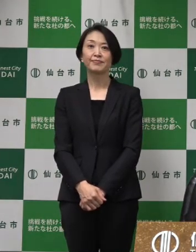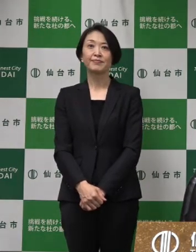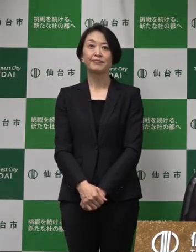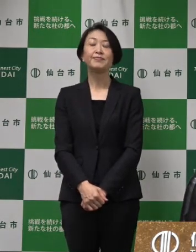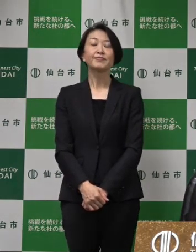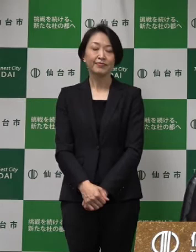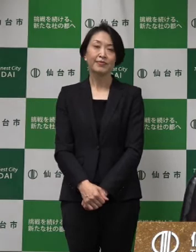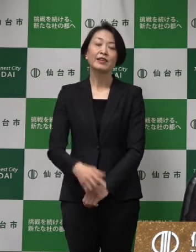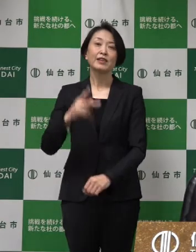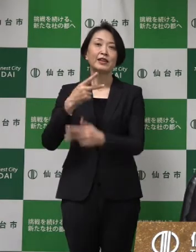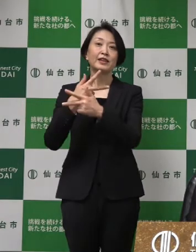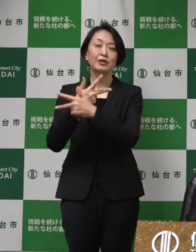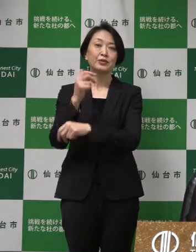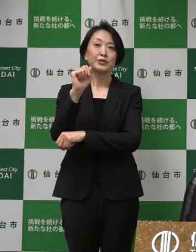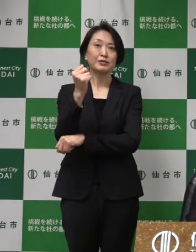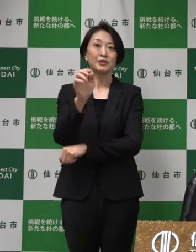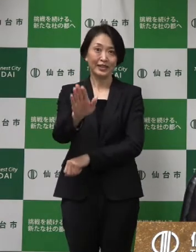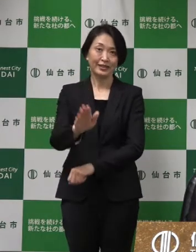みません、科学新報の先です。